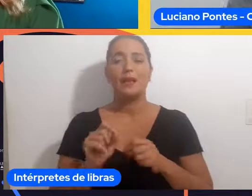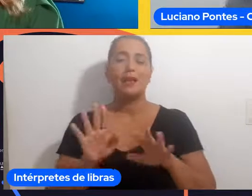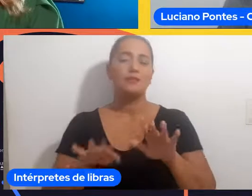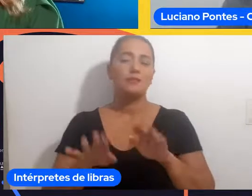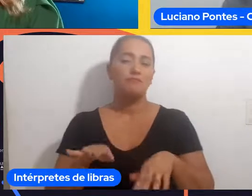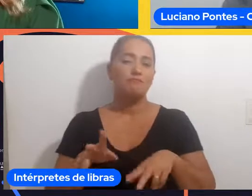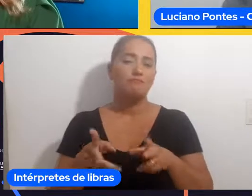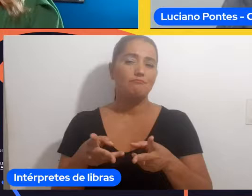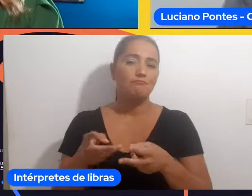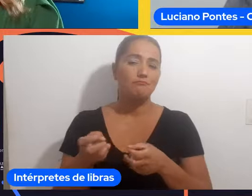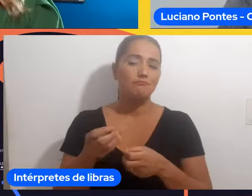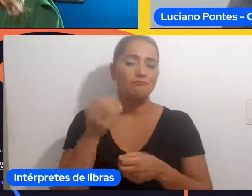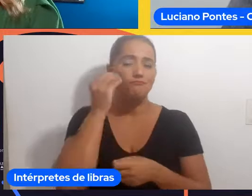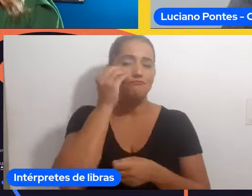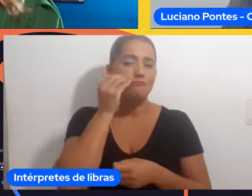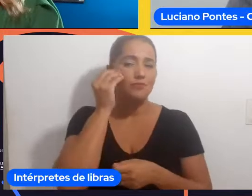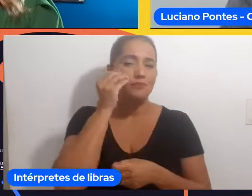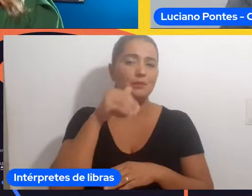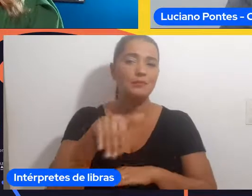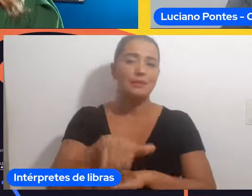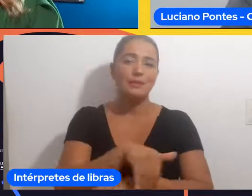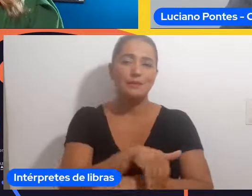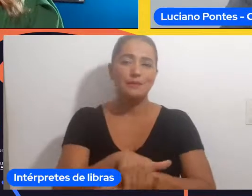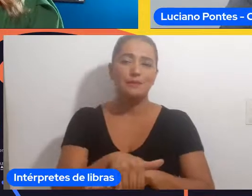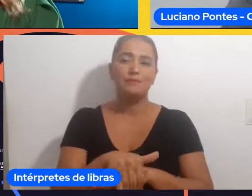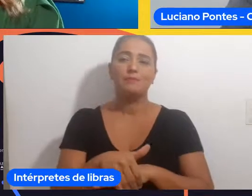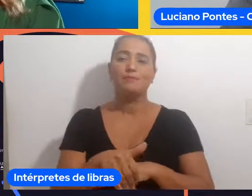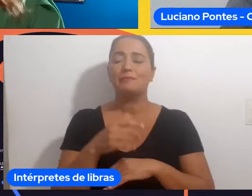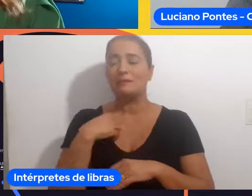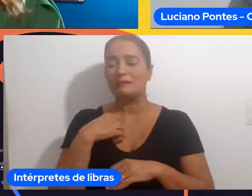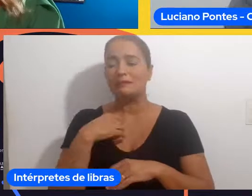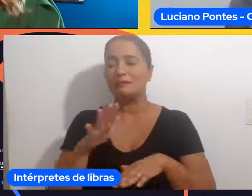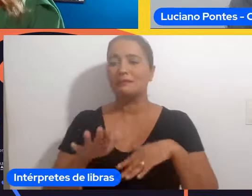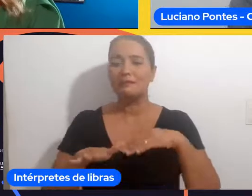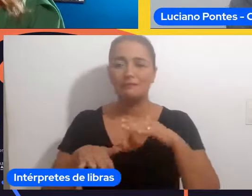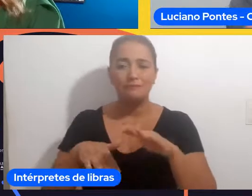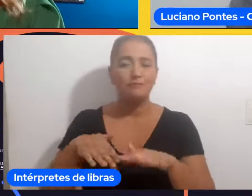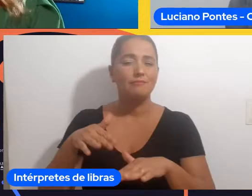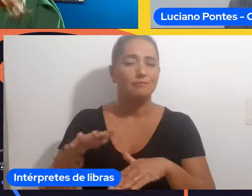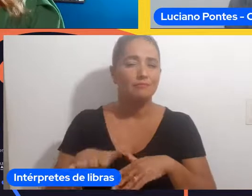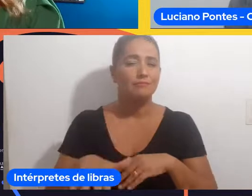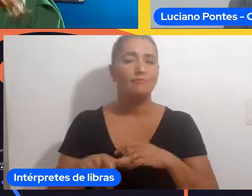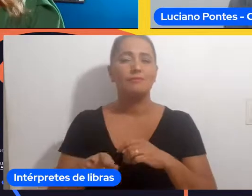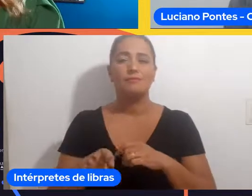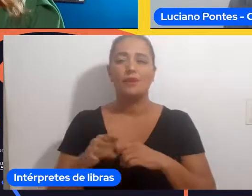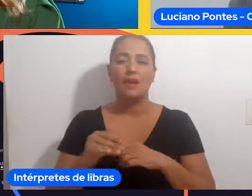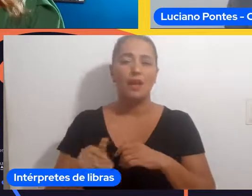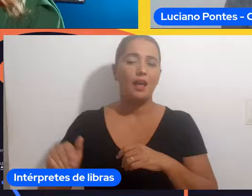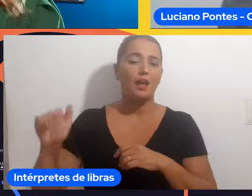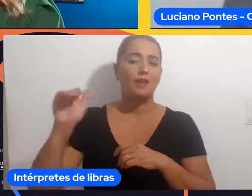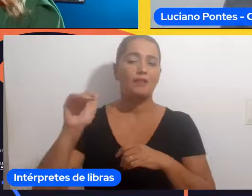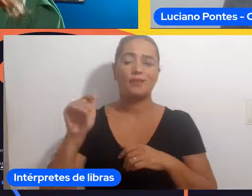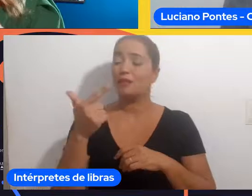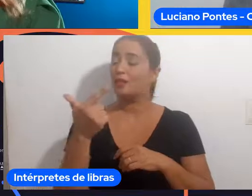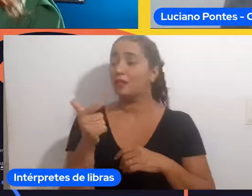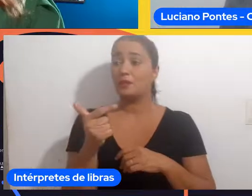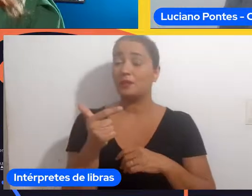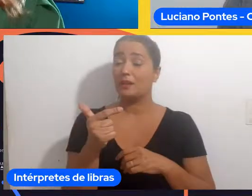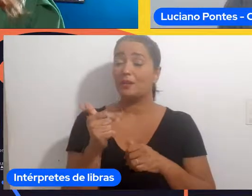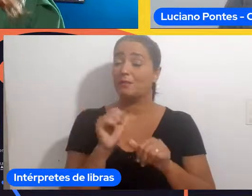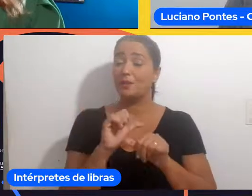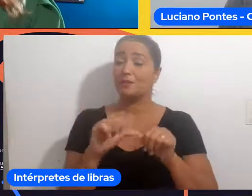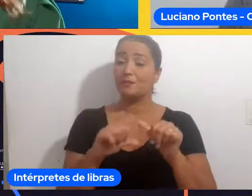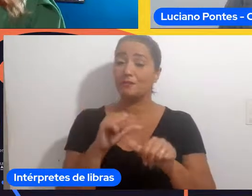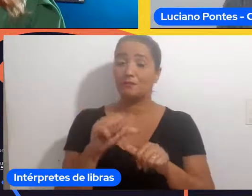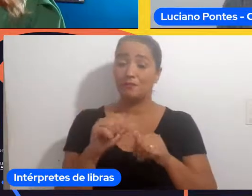pequenos experimentos na rua, quando eu estou caminhando, e eu vejo alguns adultos, eles não modificam a linha, né?